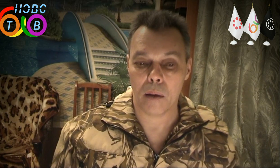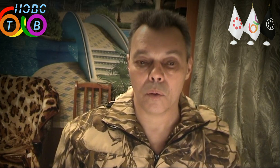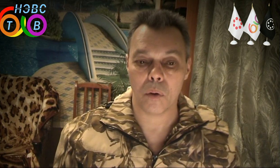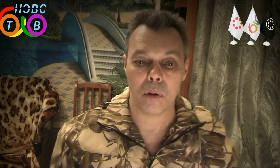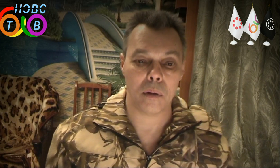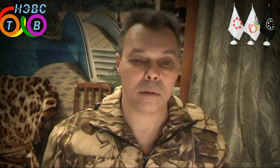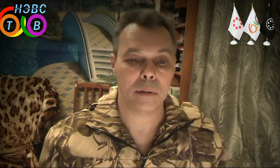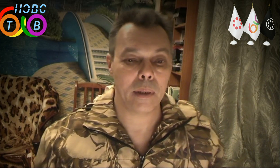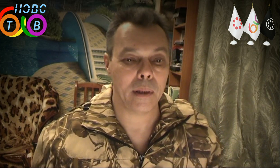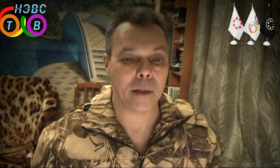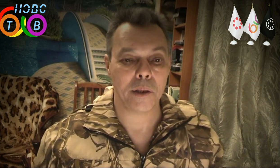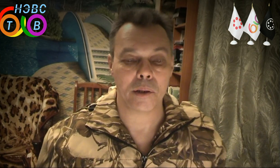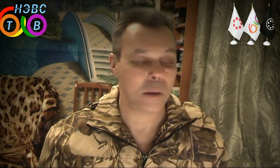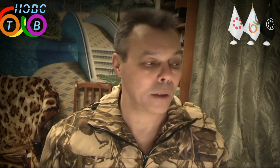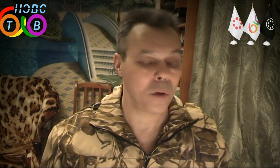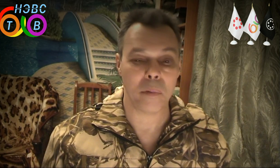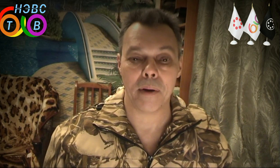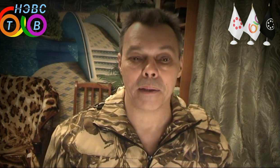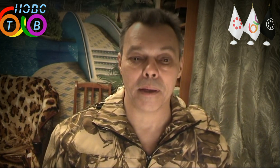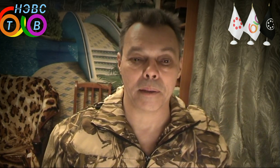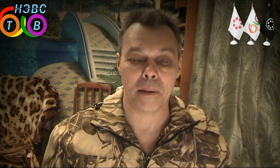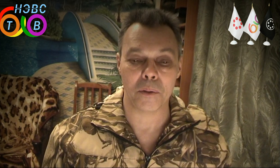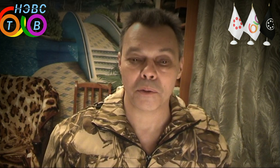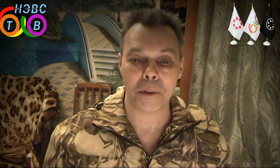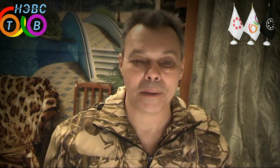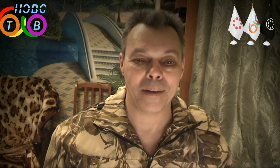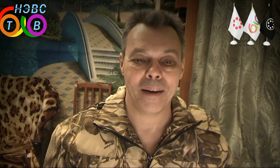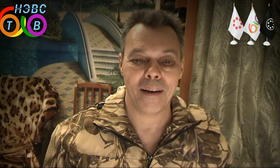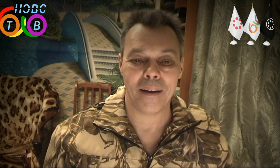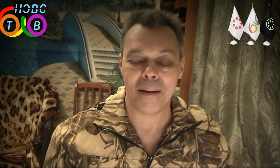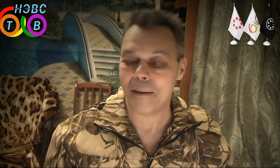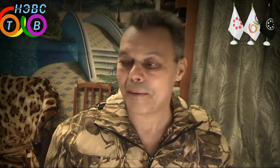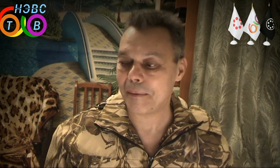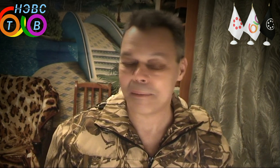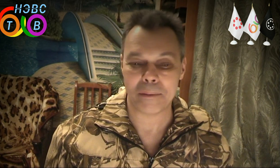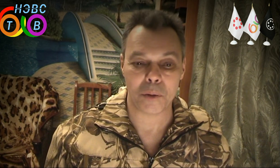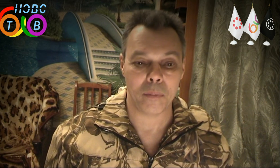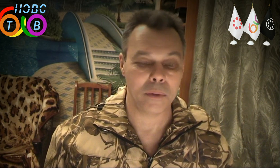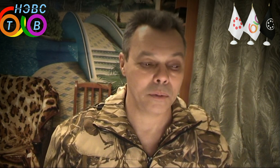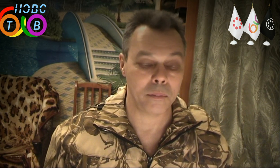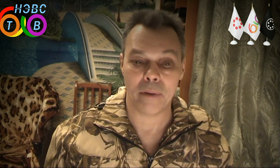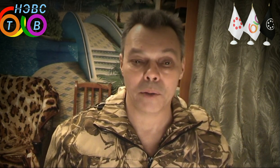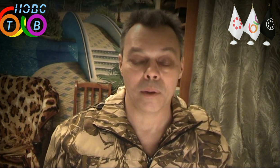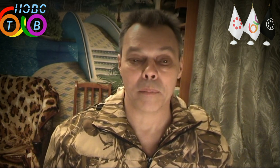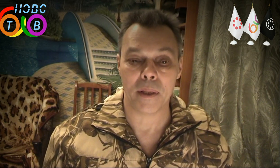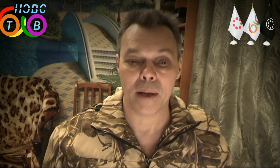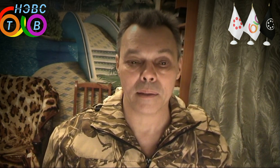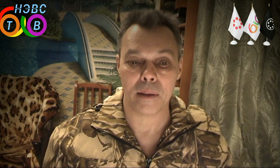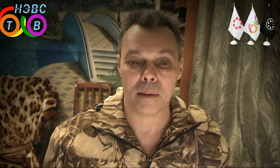Ну, конечно же, такое бывает редко, но все-таки, что бывает только приятно и